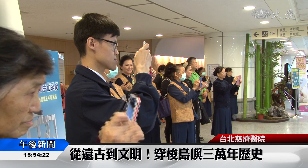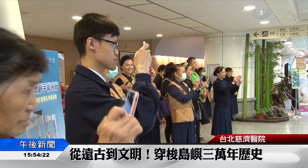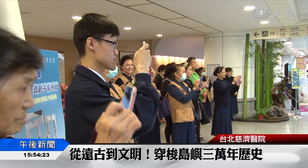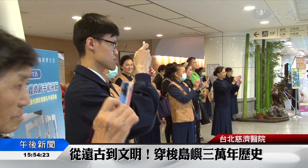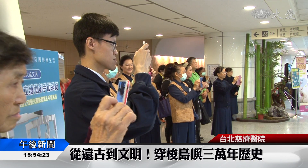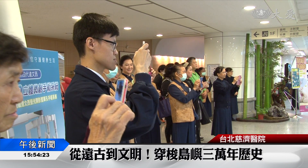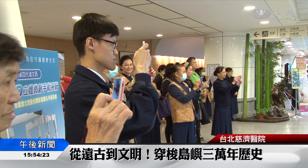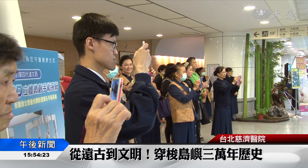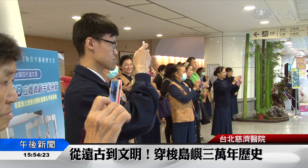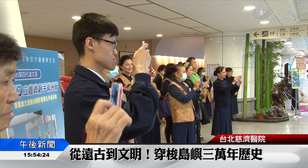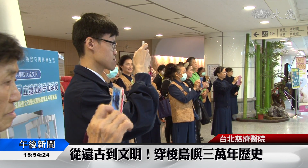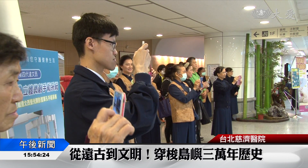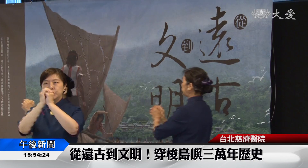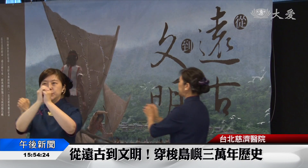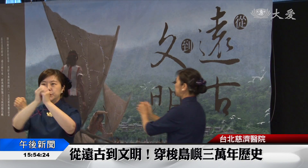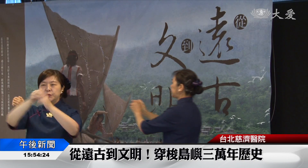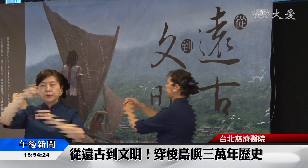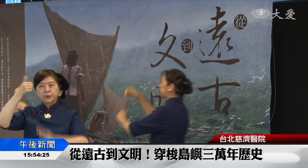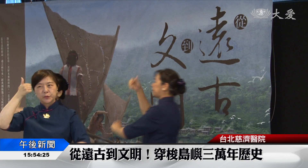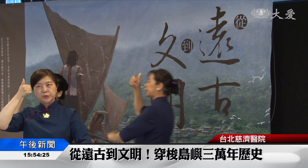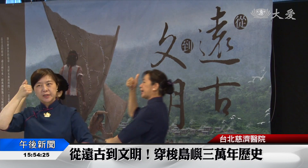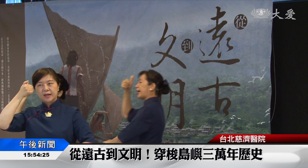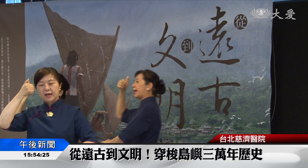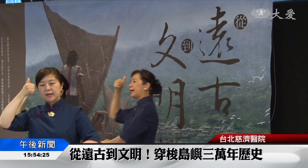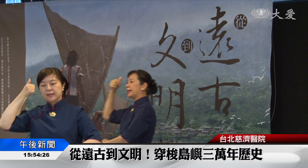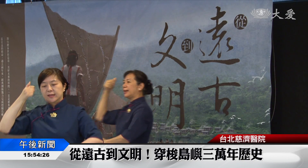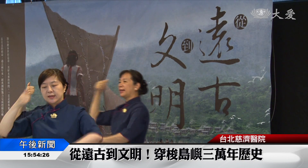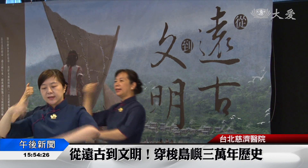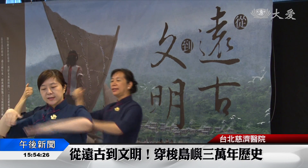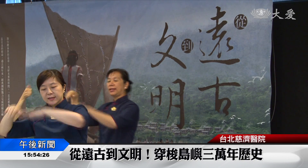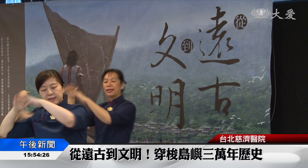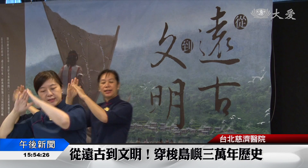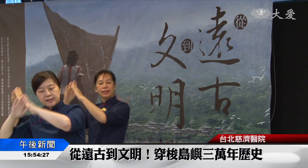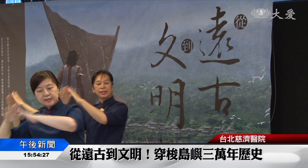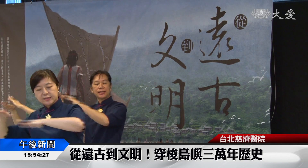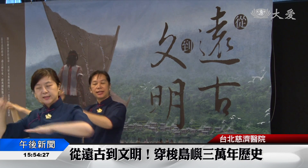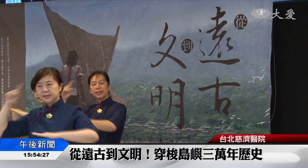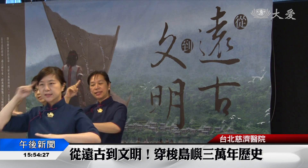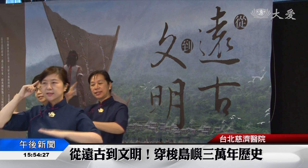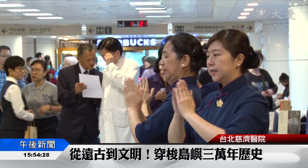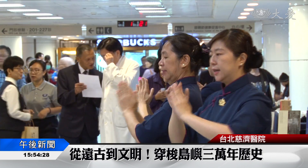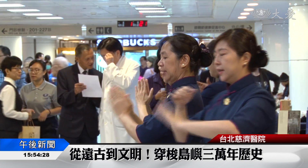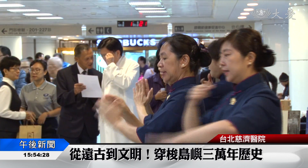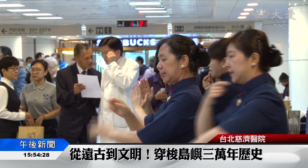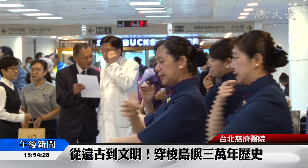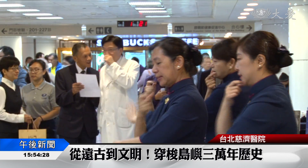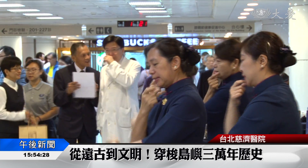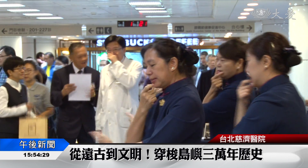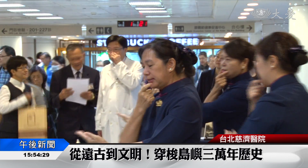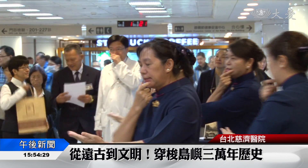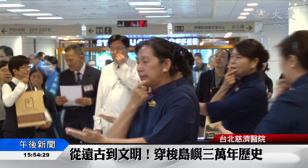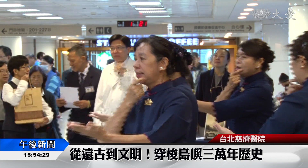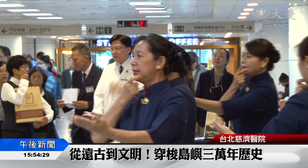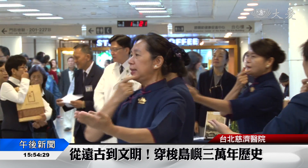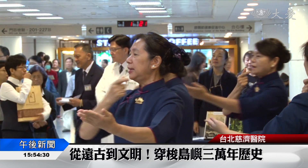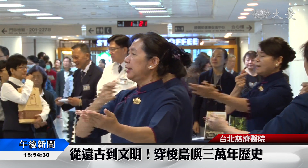经典杂志摄影特展从远古到文明，今天在台北慈济医院展开。三大主题分别是考古台